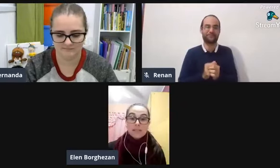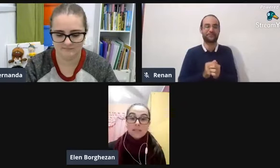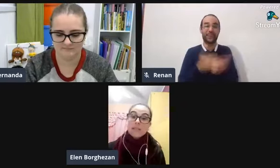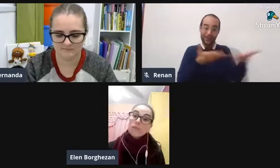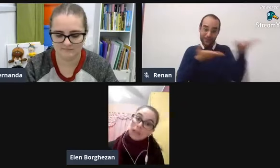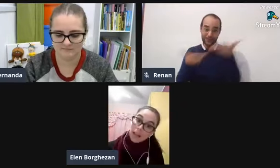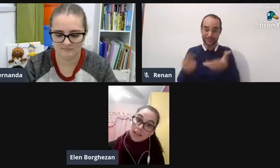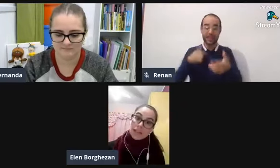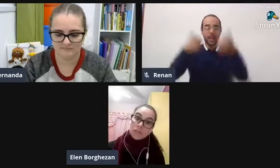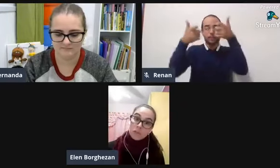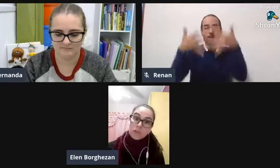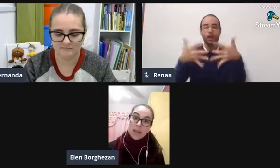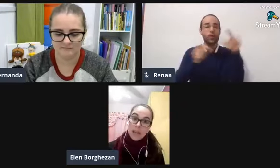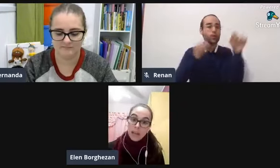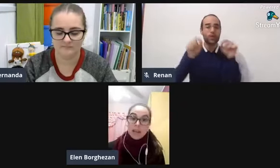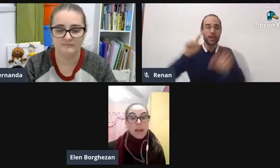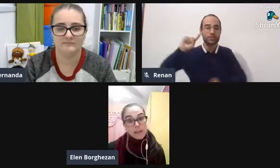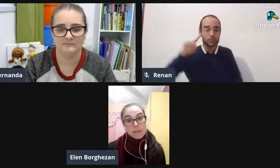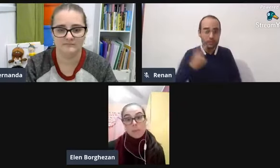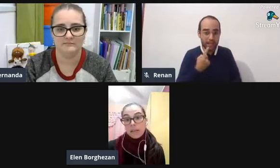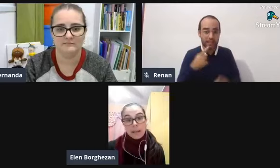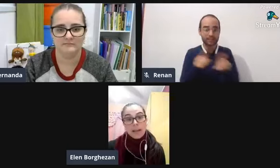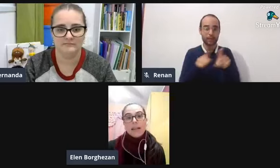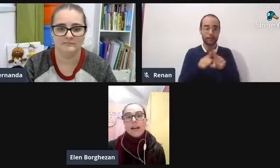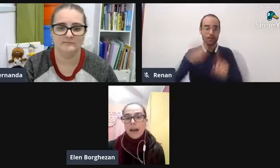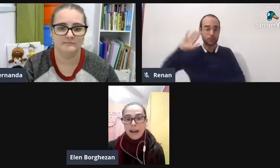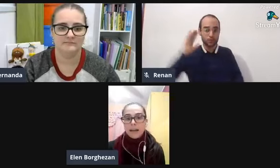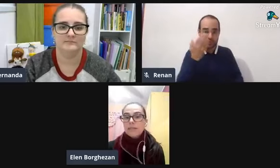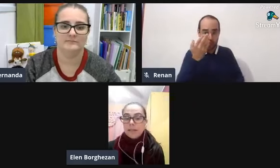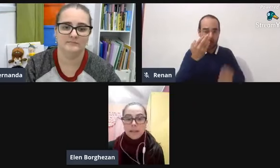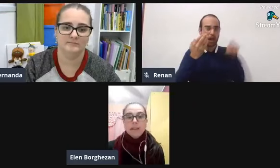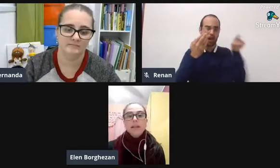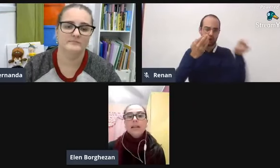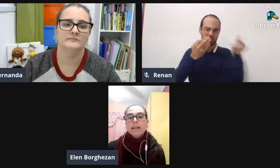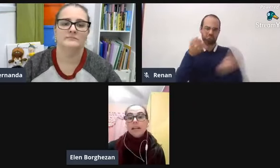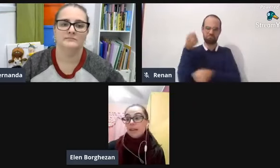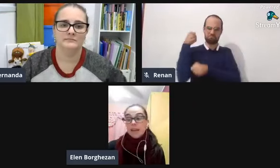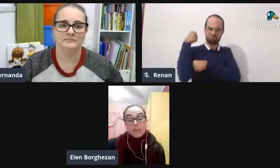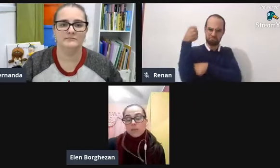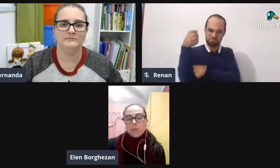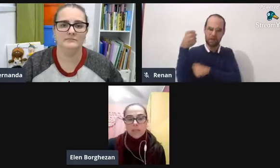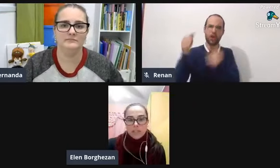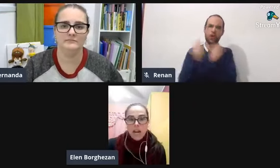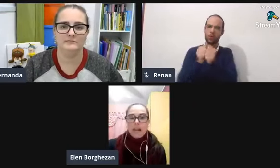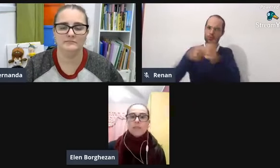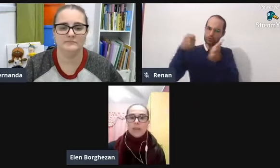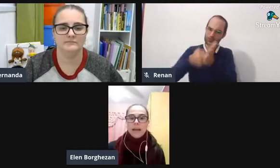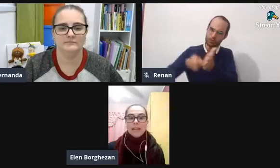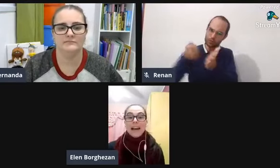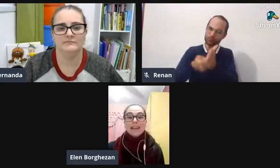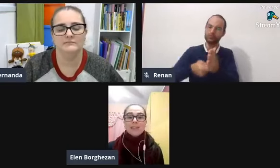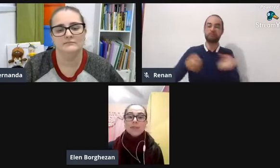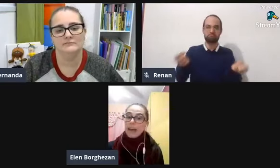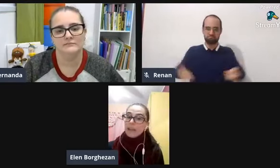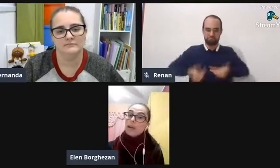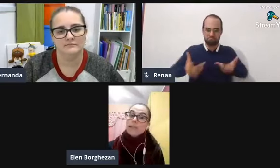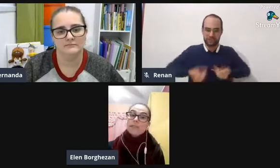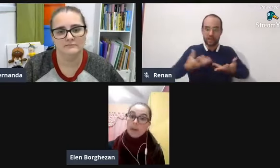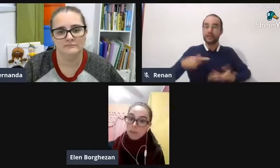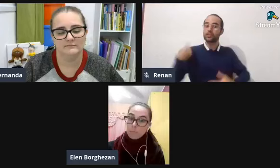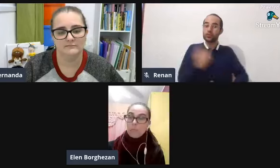sobre a questão da surdez e a surdo-cegueira, que é essa bandeira que ela carrega, sim, e que tem nos contagiado, né? Na questão